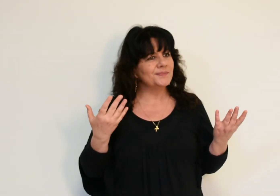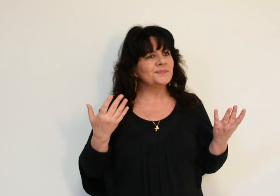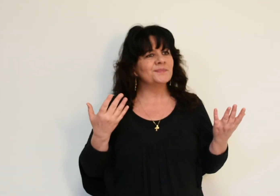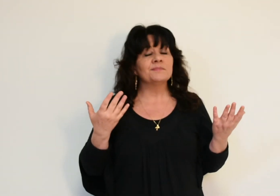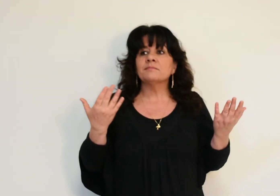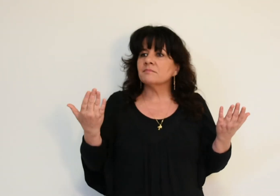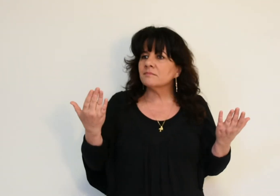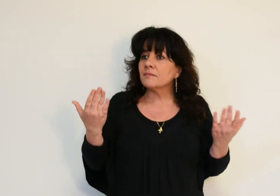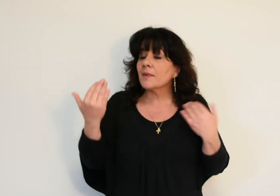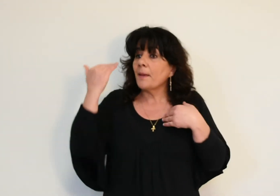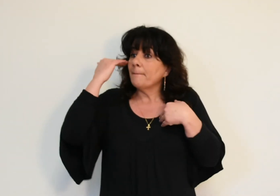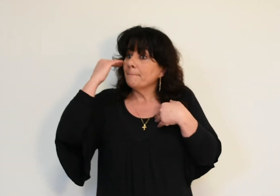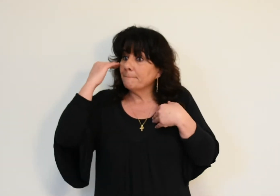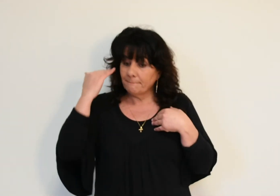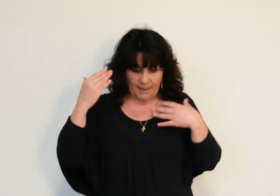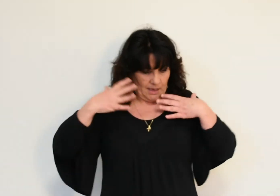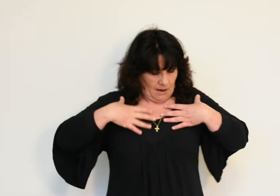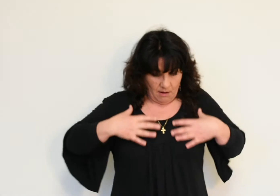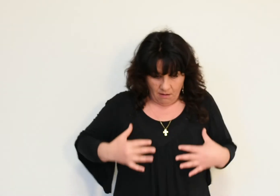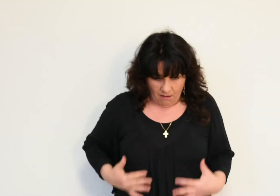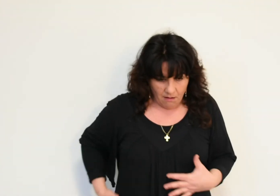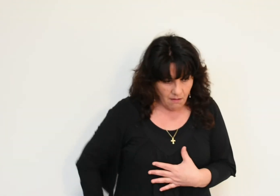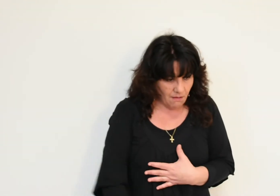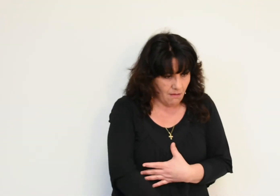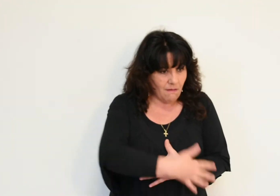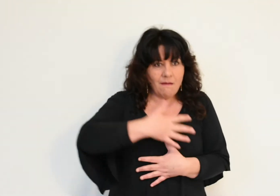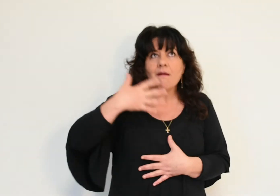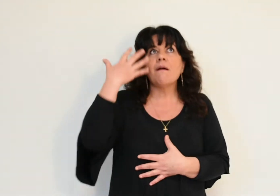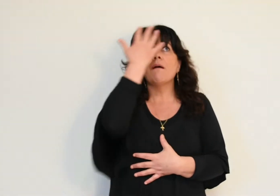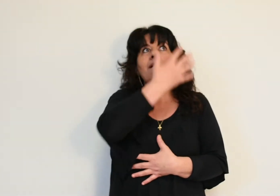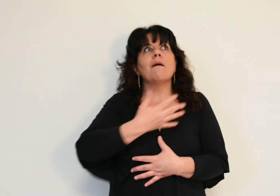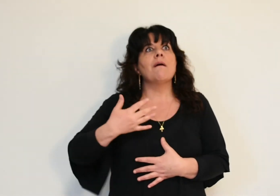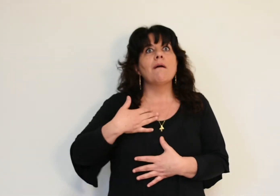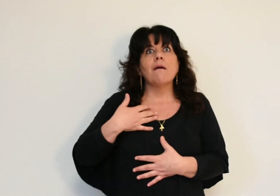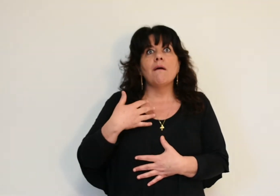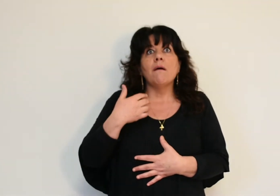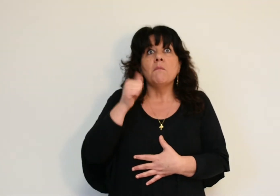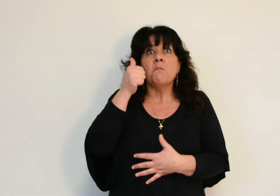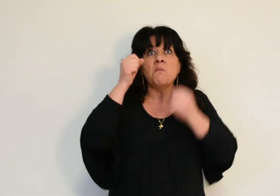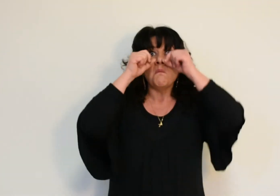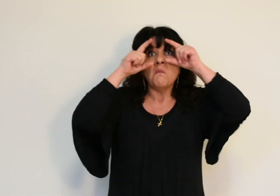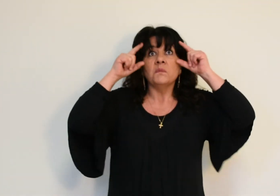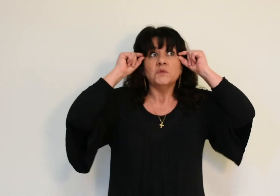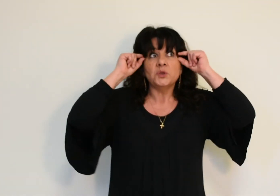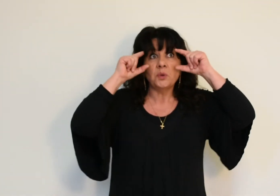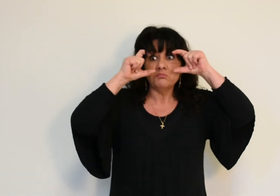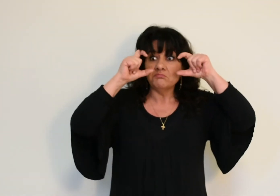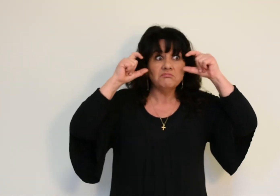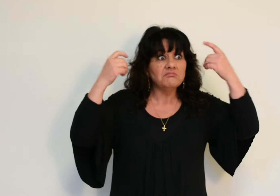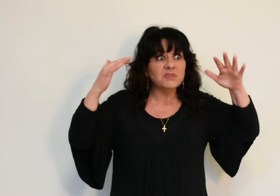Si dans le corps, il n'y avait que les yeux, comment pourrait-on entendre? S'il n'y avait